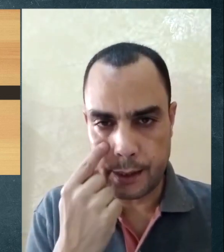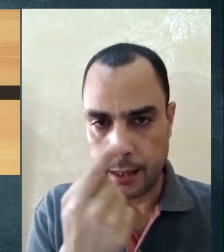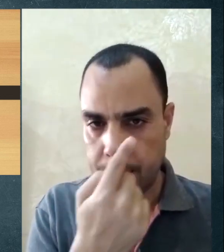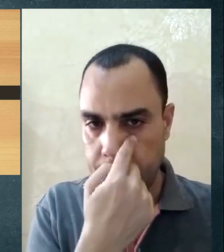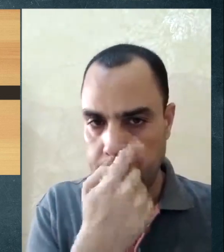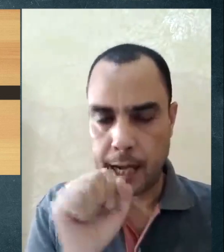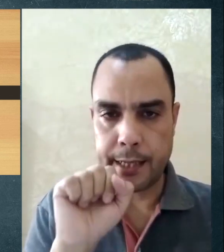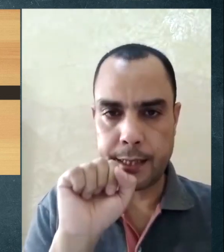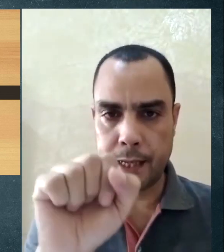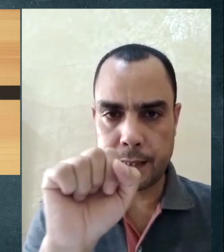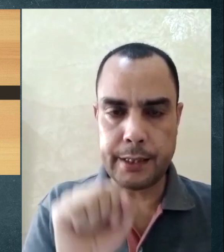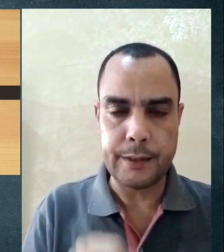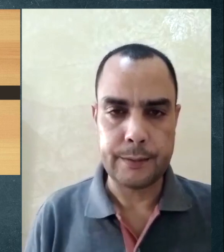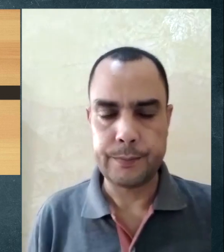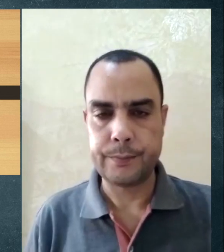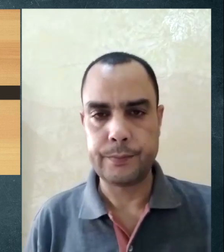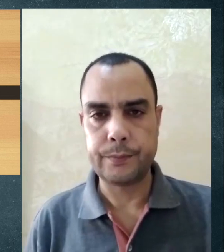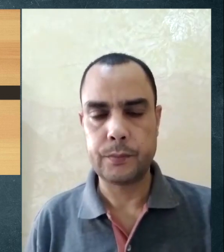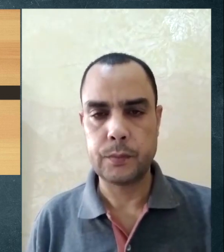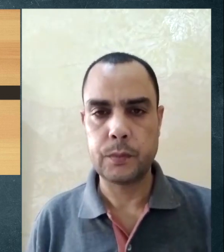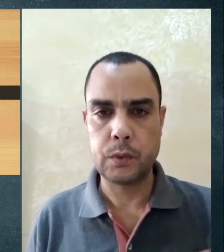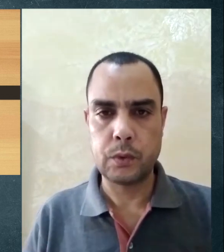كلمة عيناك